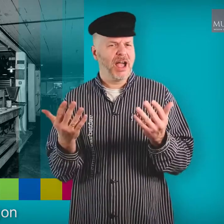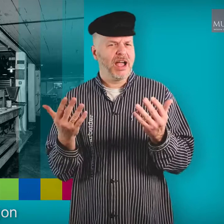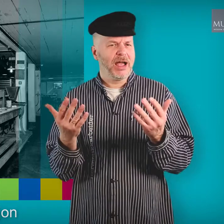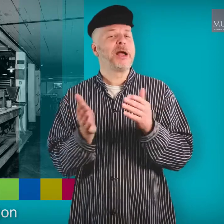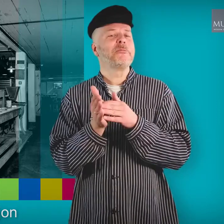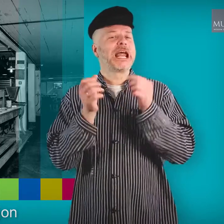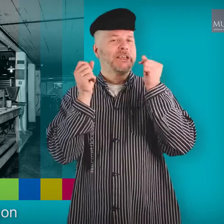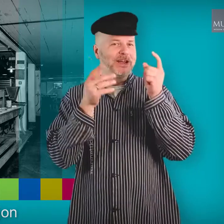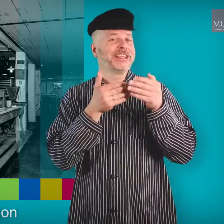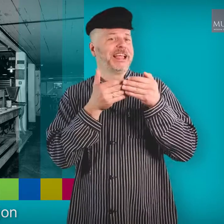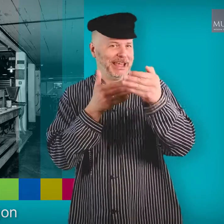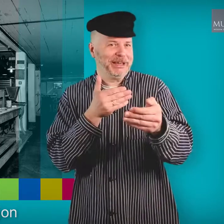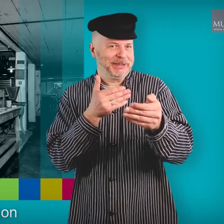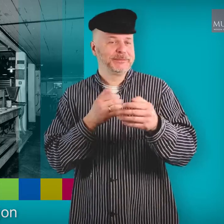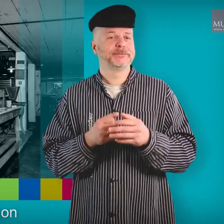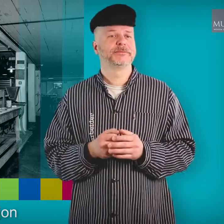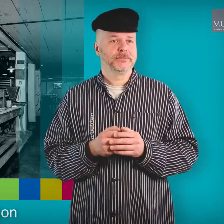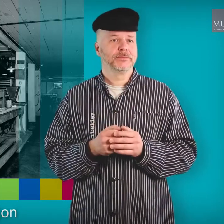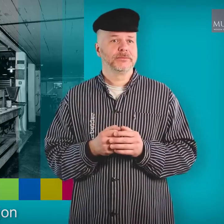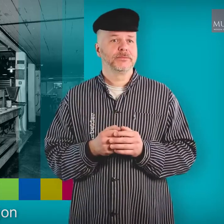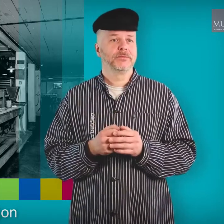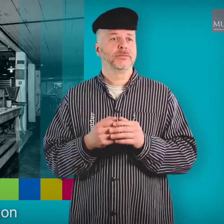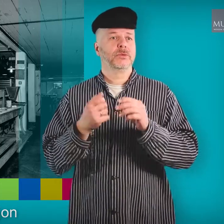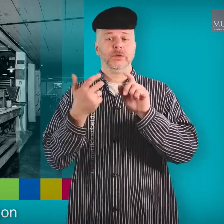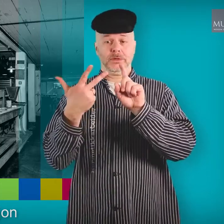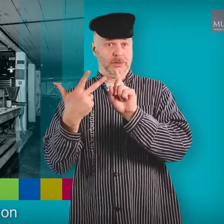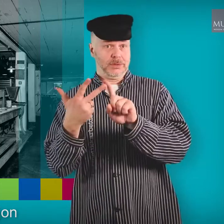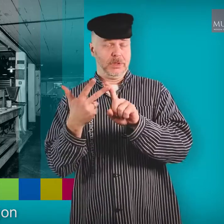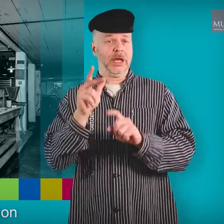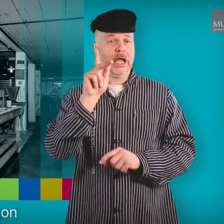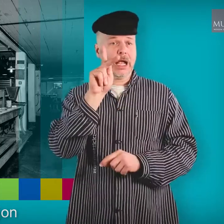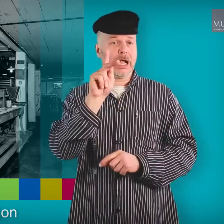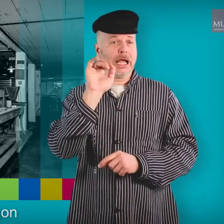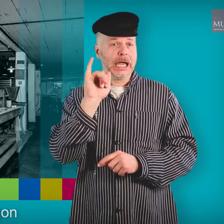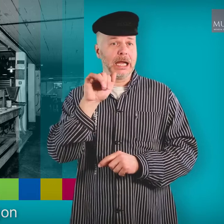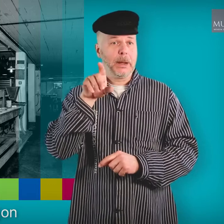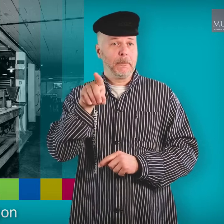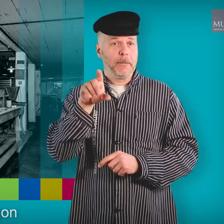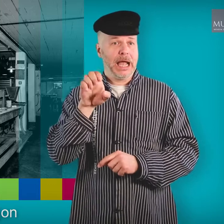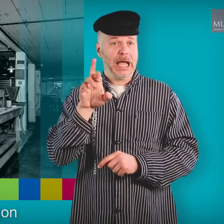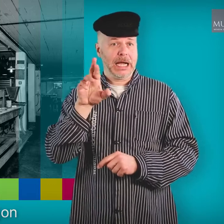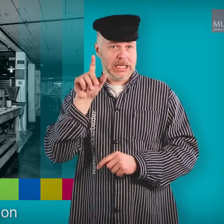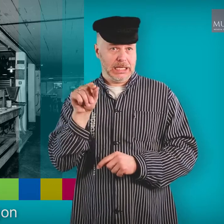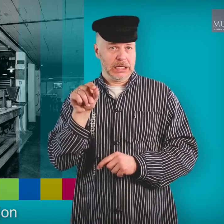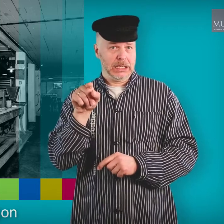Forskjellen på de to får dere mer informasjon om senere. Det tredje, kippers, som er røykt